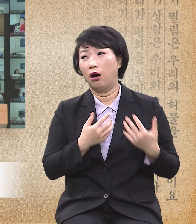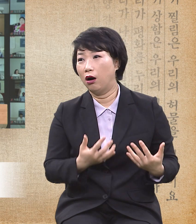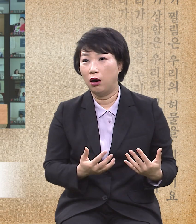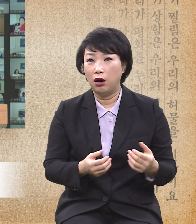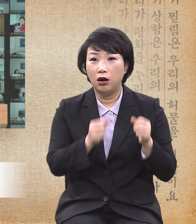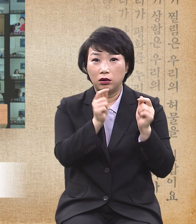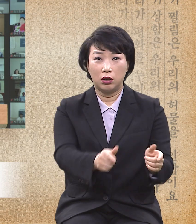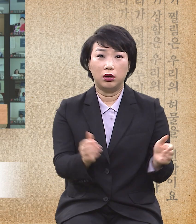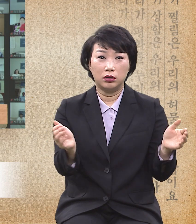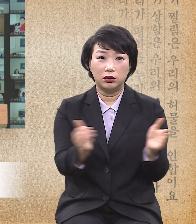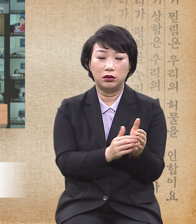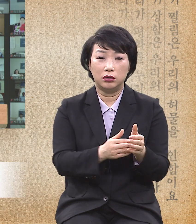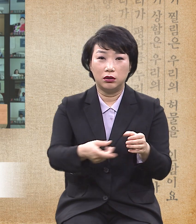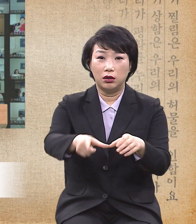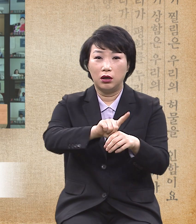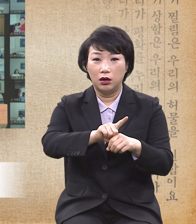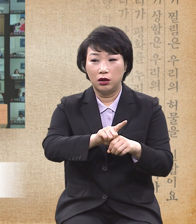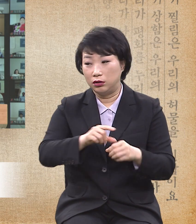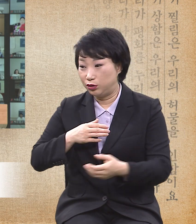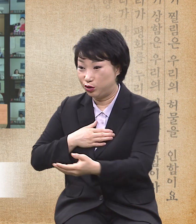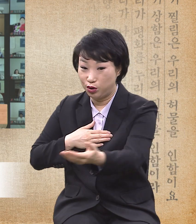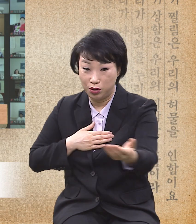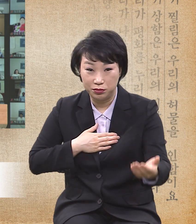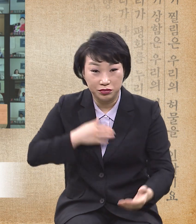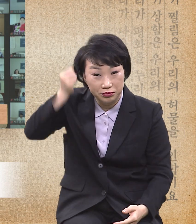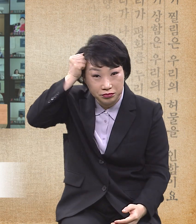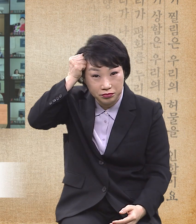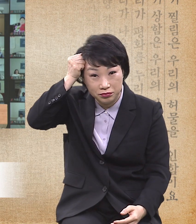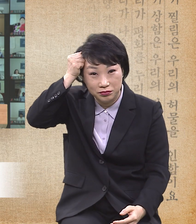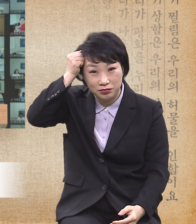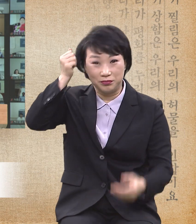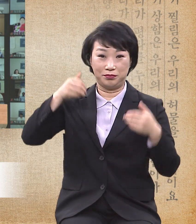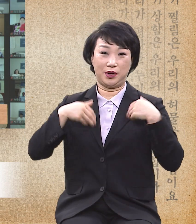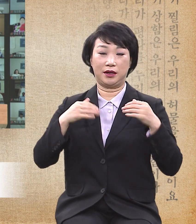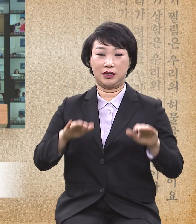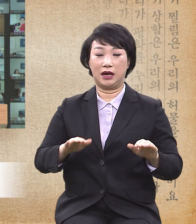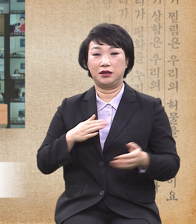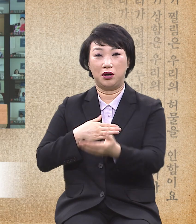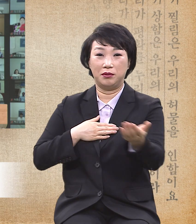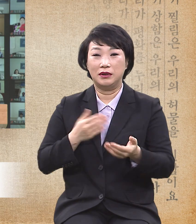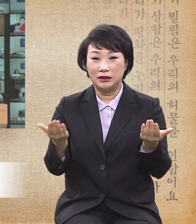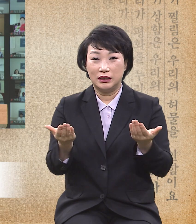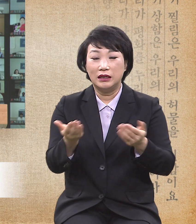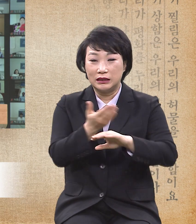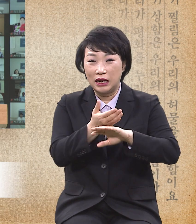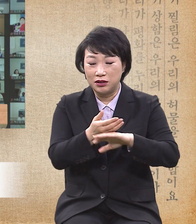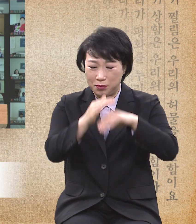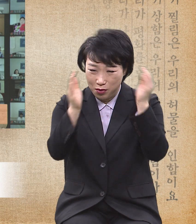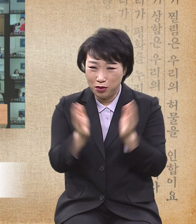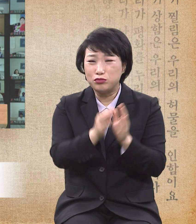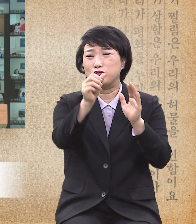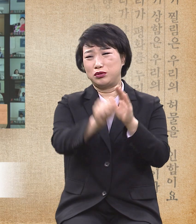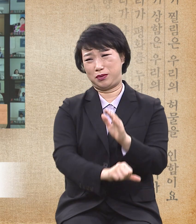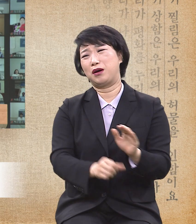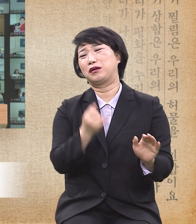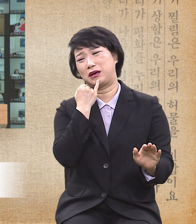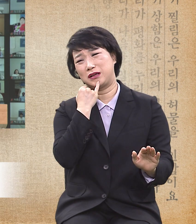기회가 없다는 사실을 철저하게 잘 알고, 여러분 다른 건 다